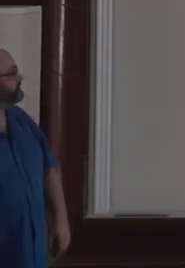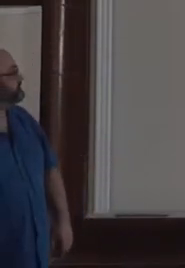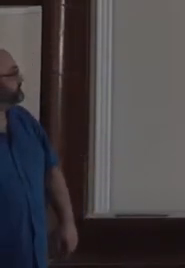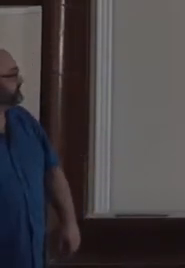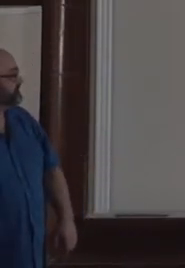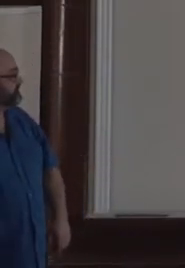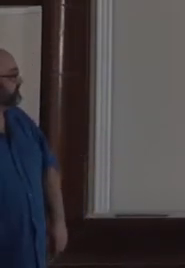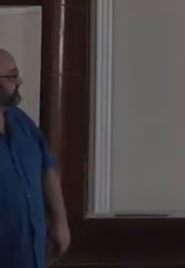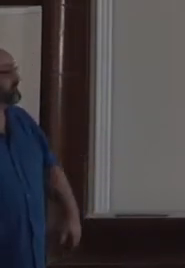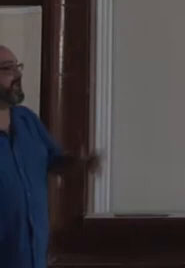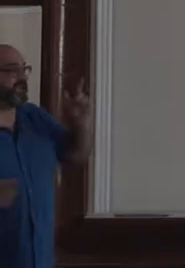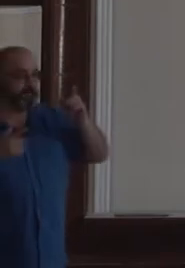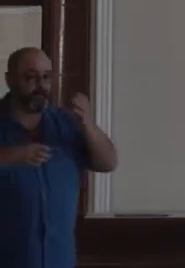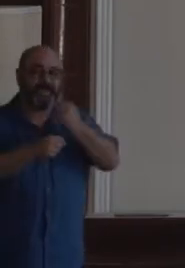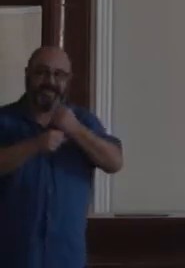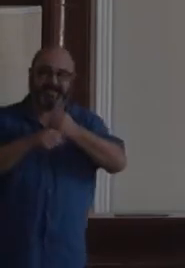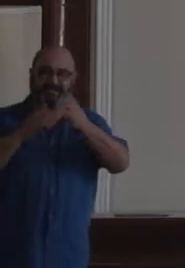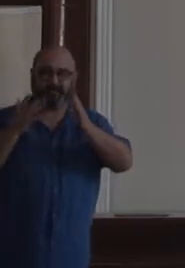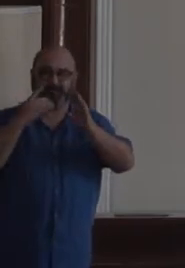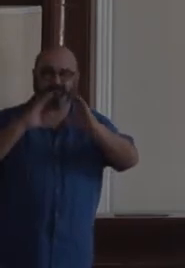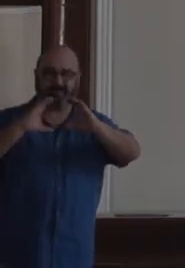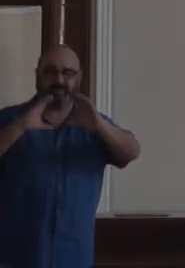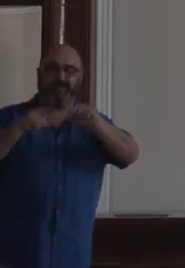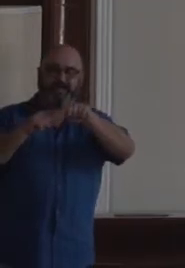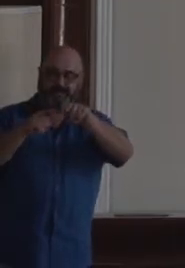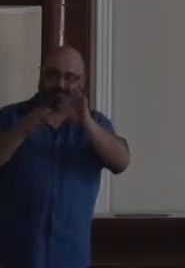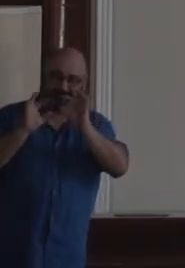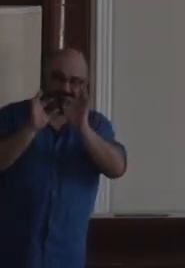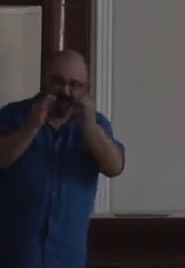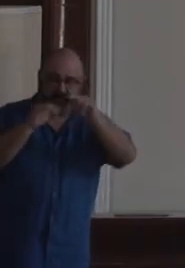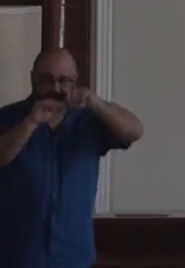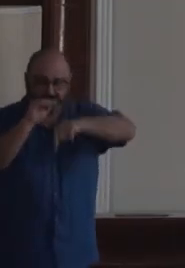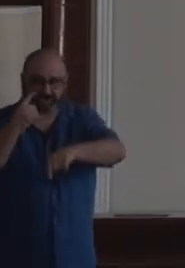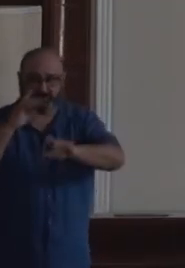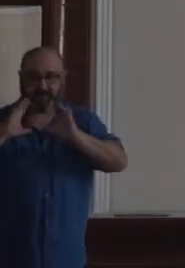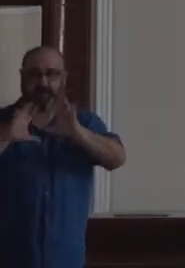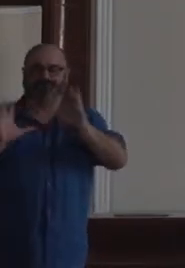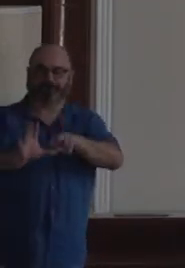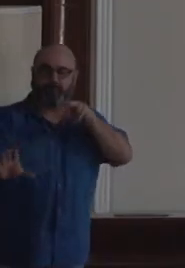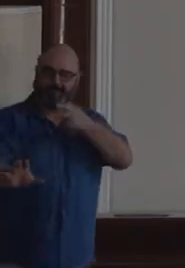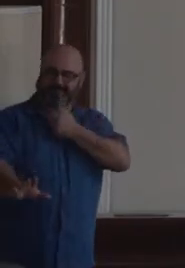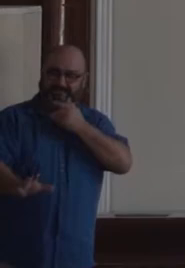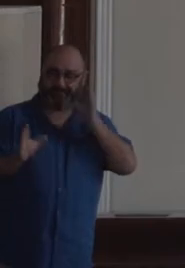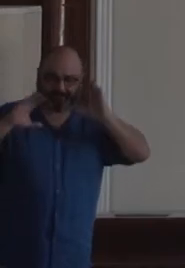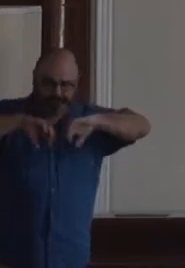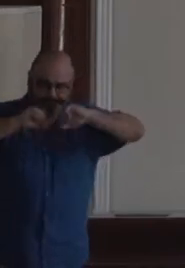On peut factoriser un peu l'écriture du test, mais on n'a pas la granularité du résultat.